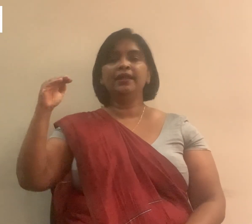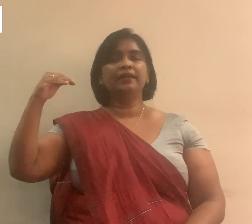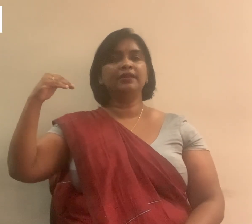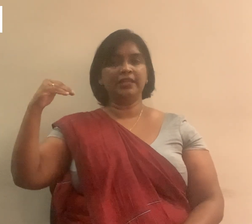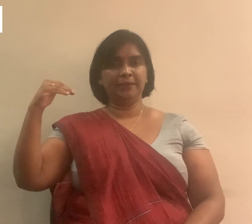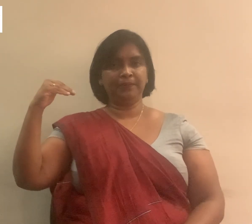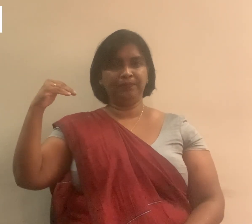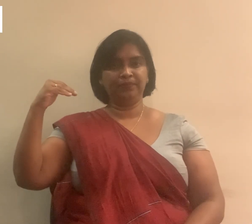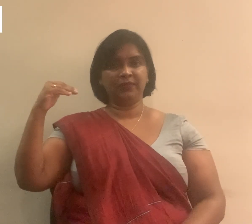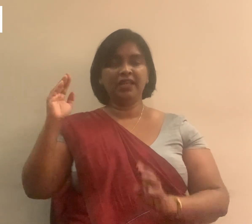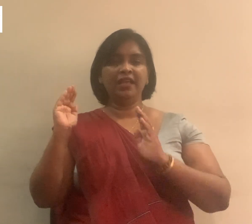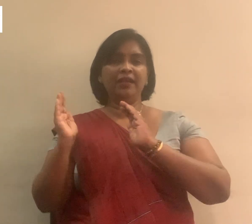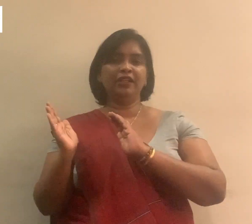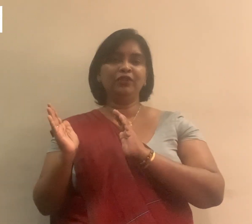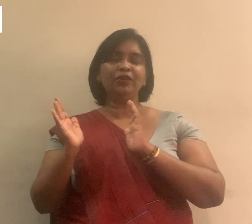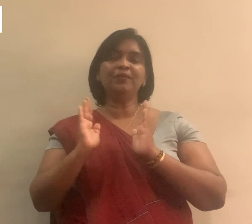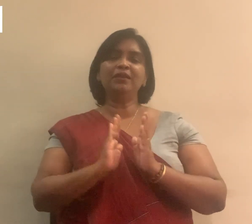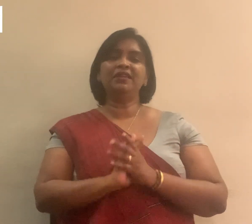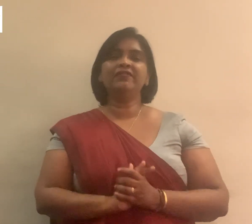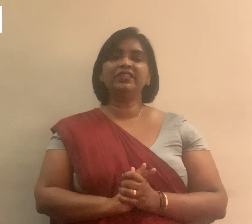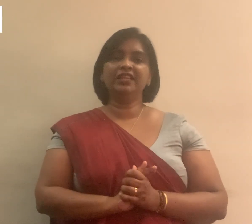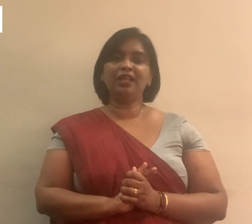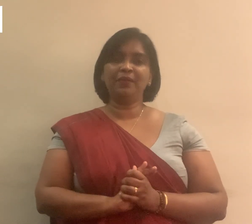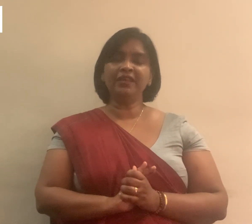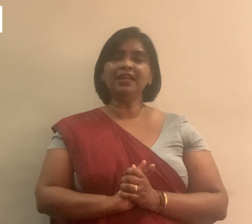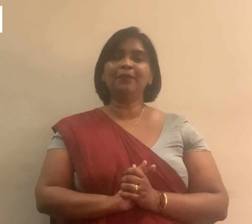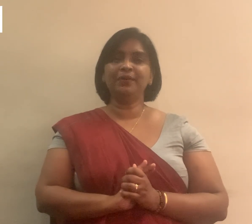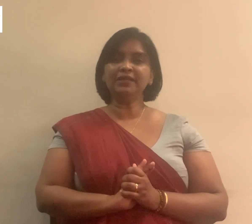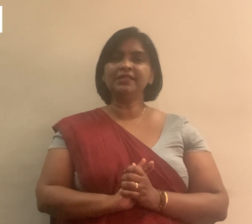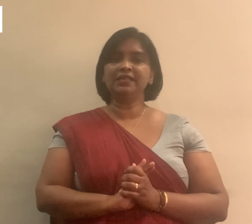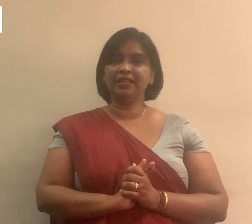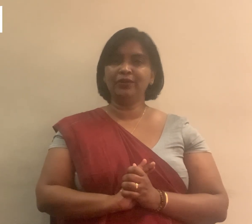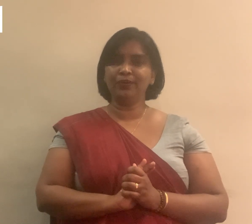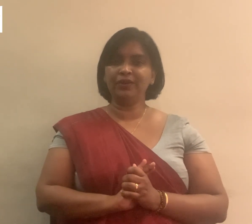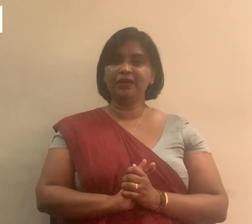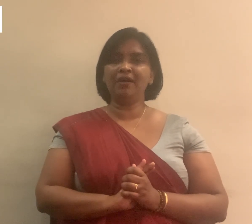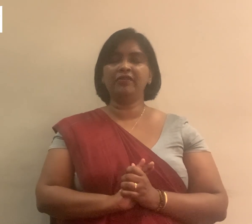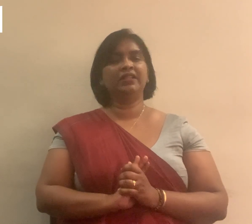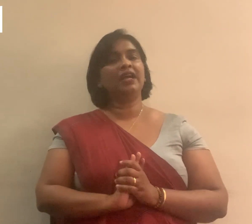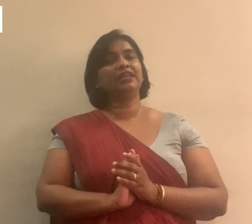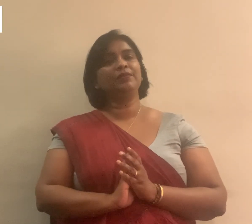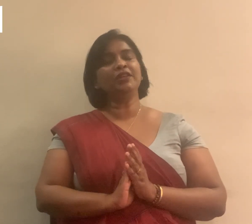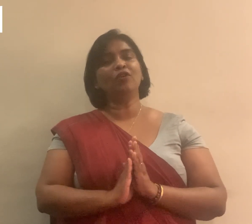නි. එතකොට මෙන්න මේ විදිහට තමයි අපි සිංහල හෝඩිය භාවිතා කරමින් ඔබට